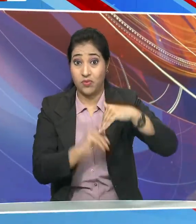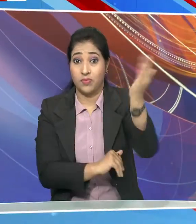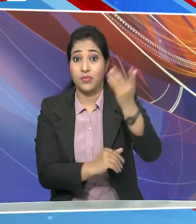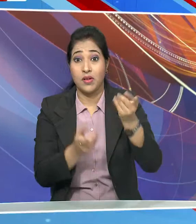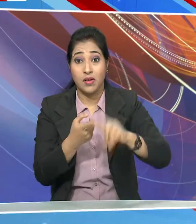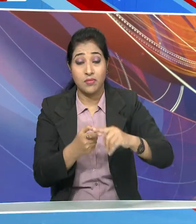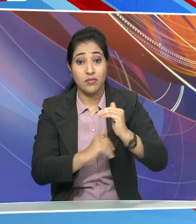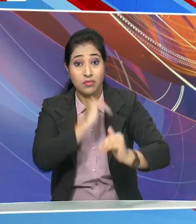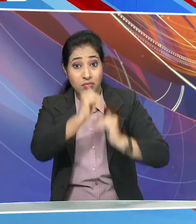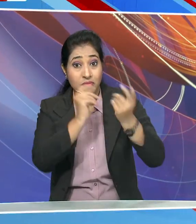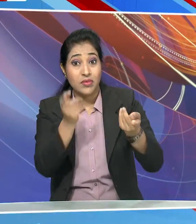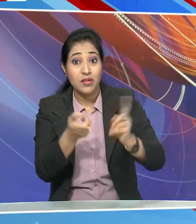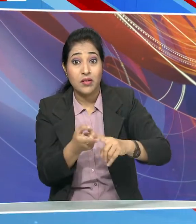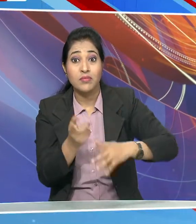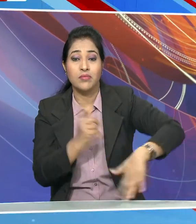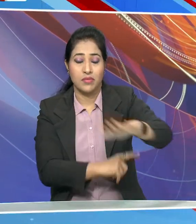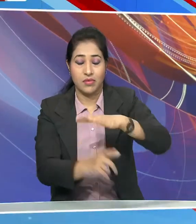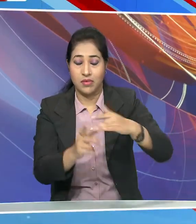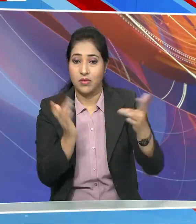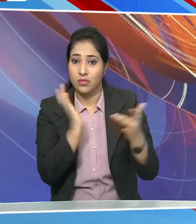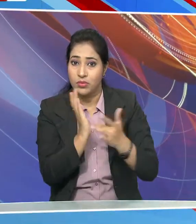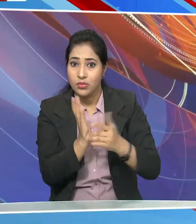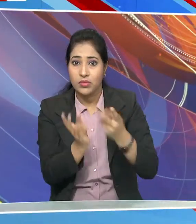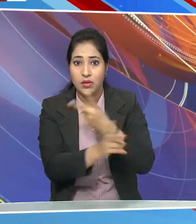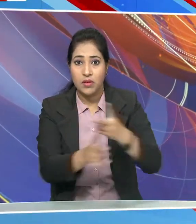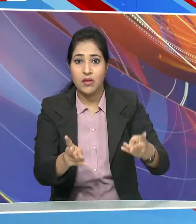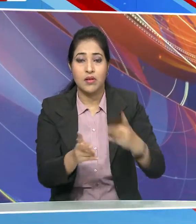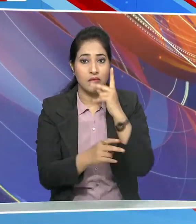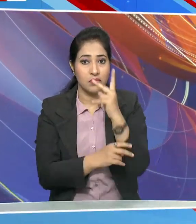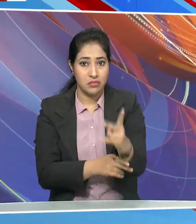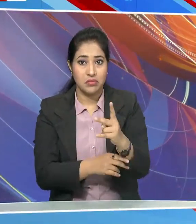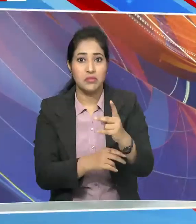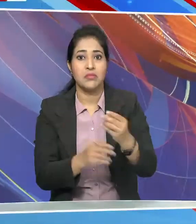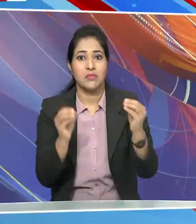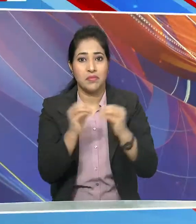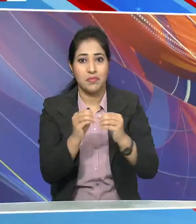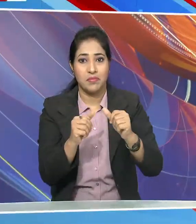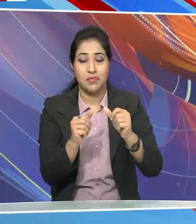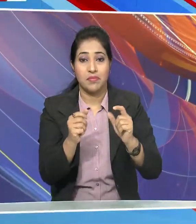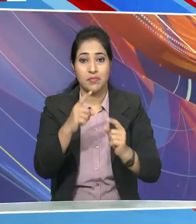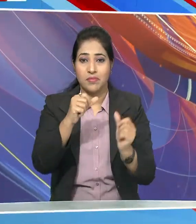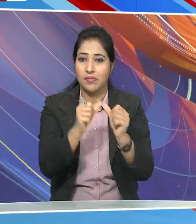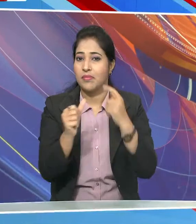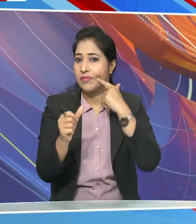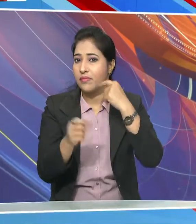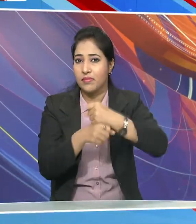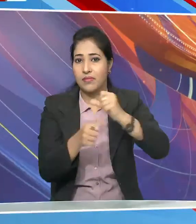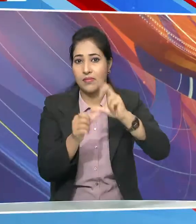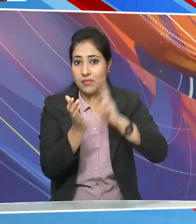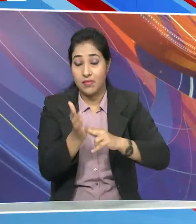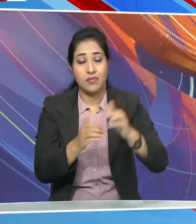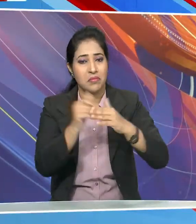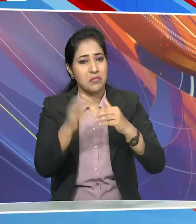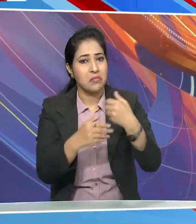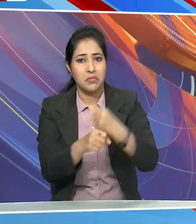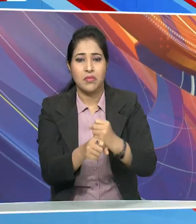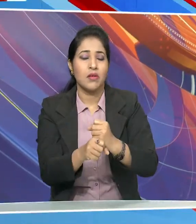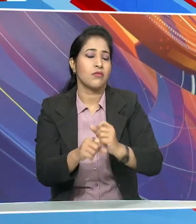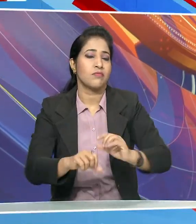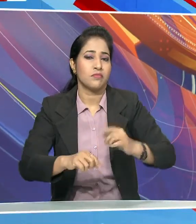अधिक की लागत से विकसित किया जान वाले आधुनिक विनिर्माण इकाई से वेगनर क्षमता में वृद्धि होगी